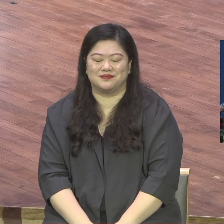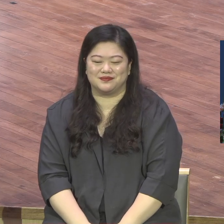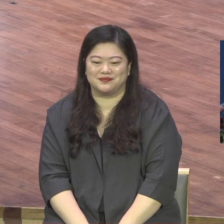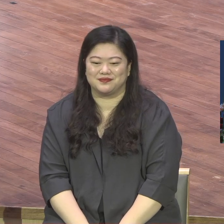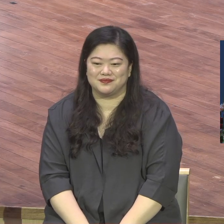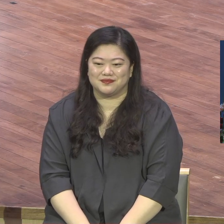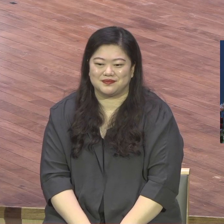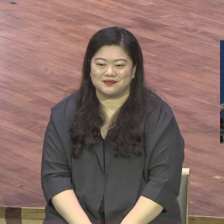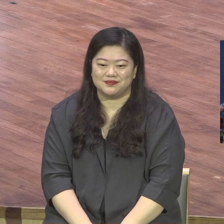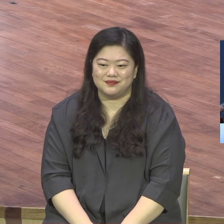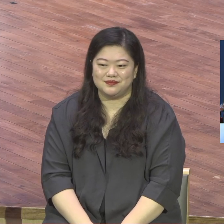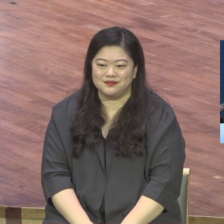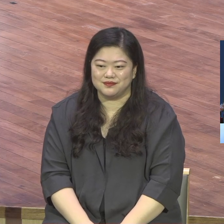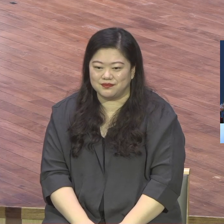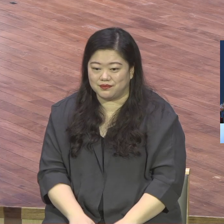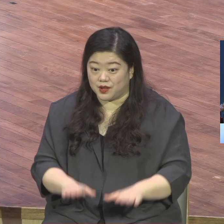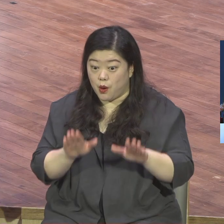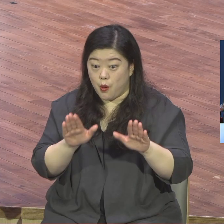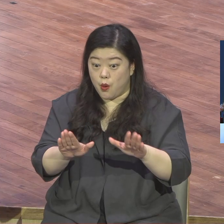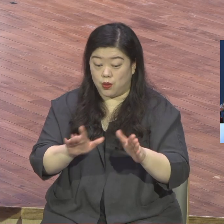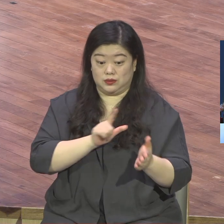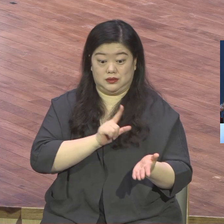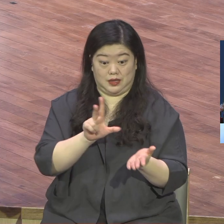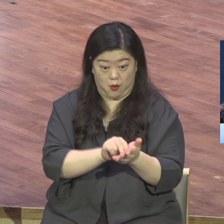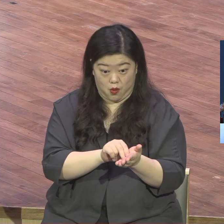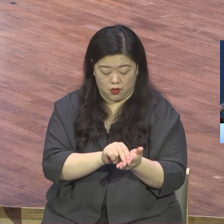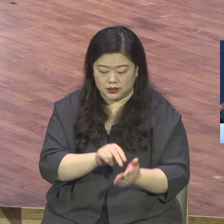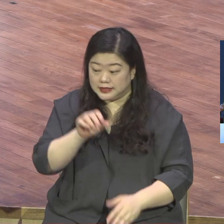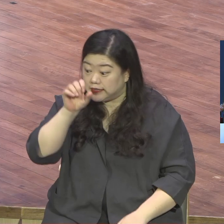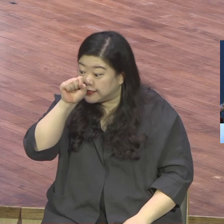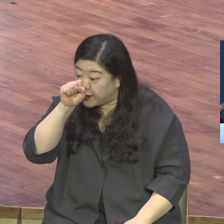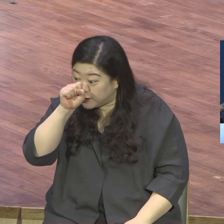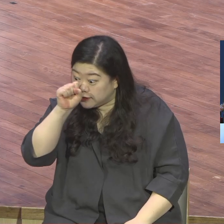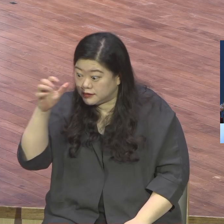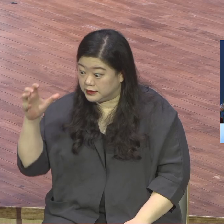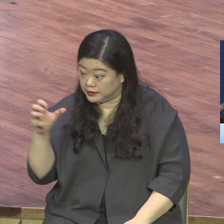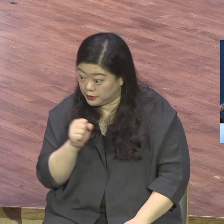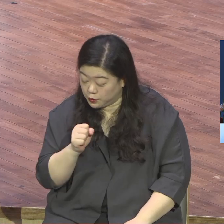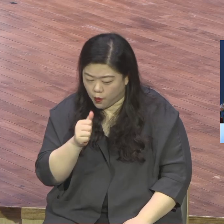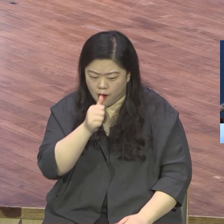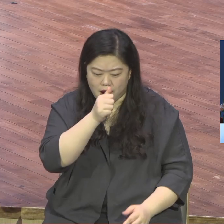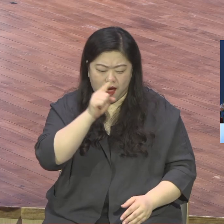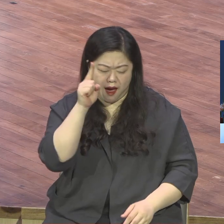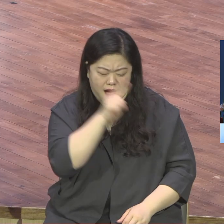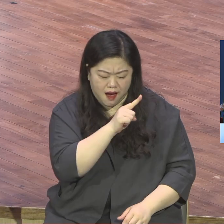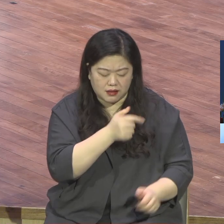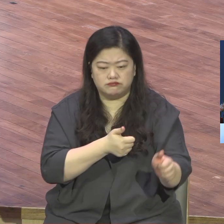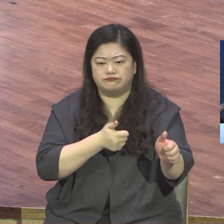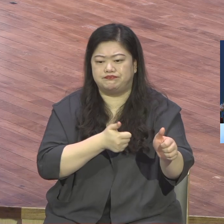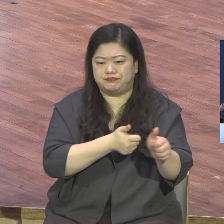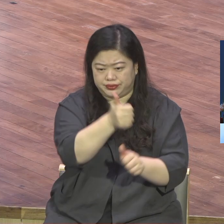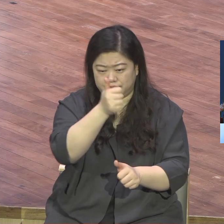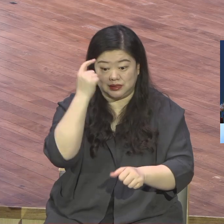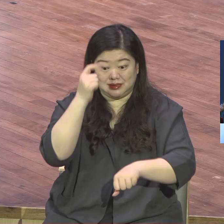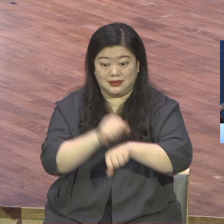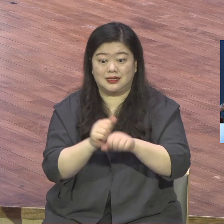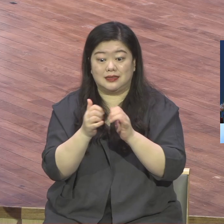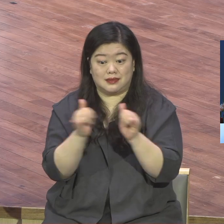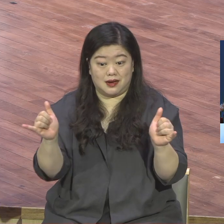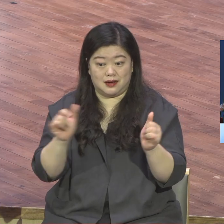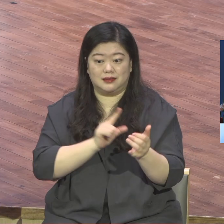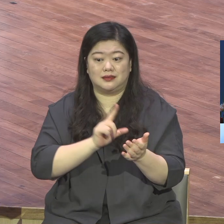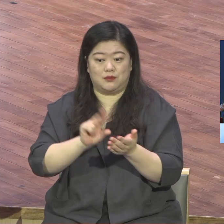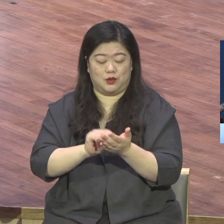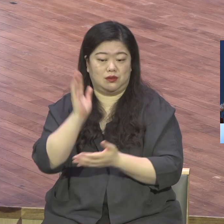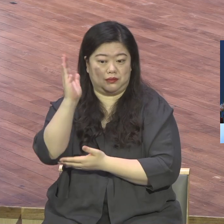대들 말씀 가지고 선으로 악을 이기는 지혜자라는 제목으로 말씀을 드립니다. 사도 바울은